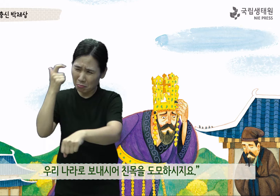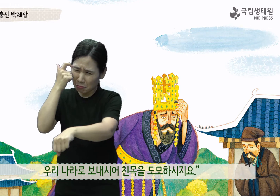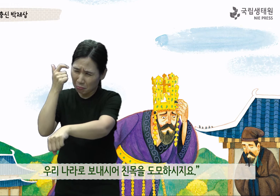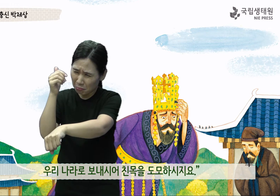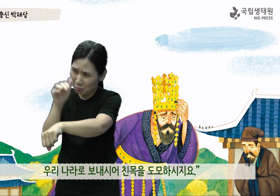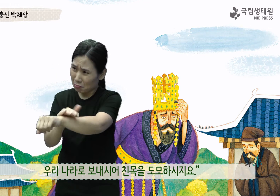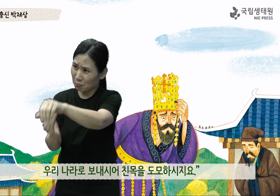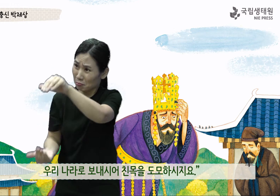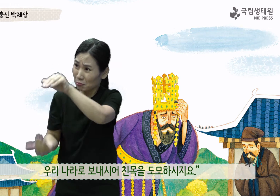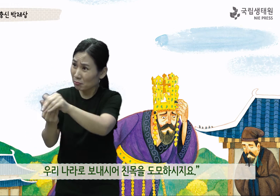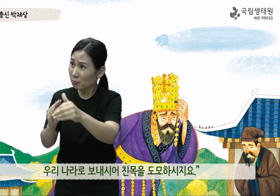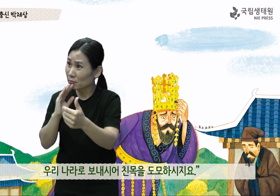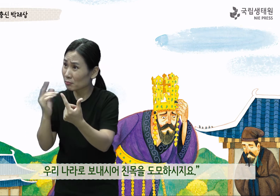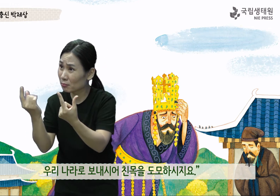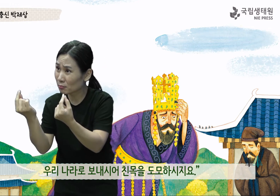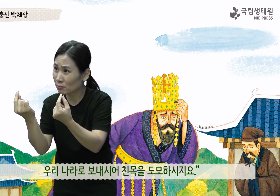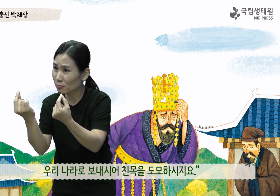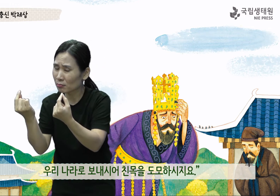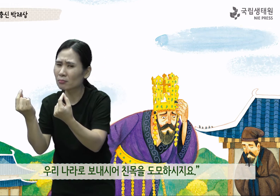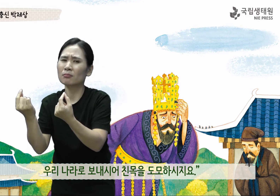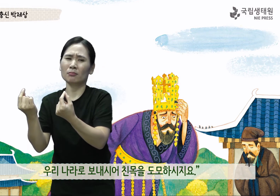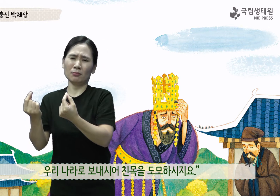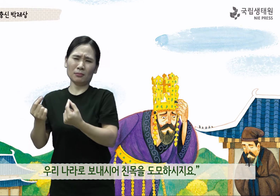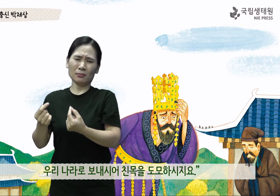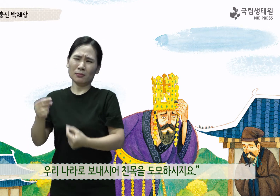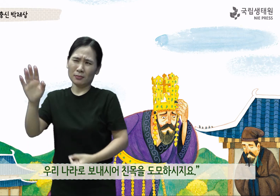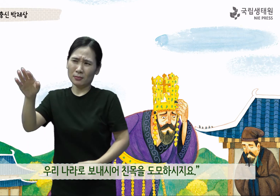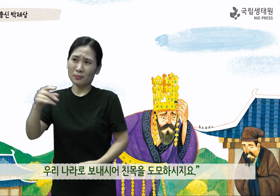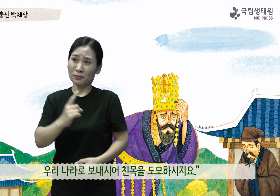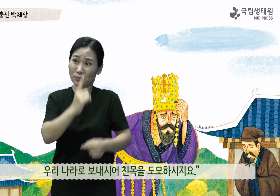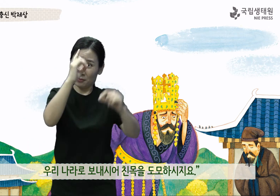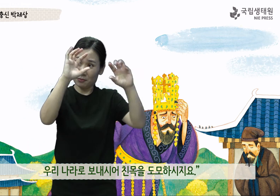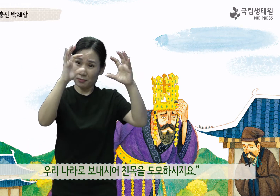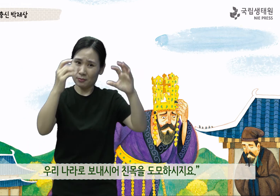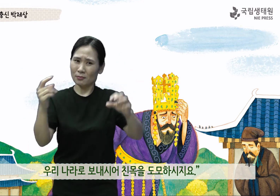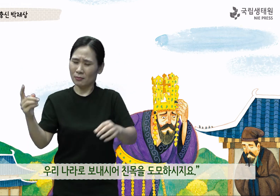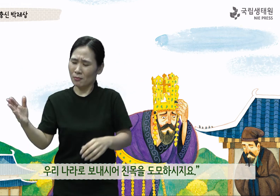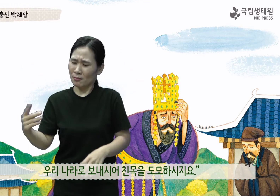우리나라로 보내시어 침묵을 도모하시지요.